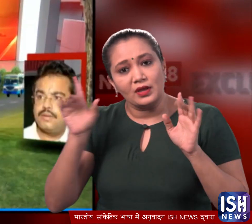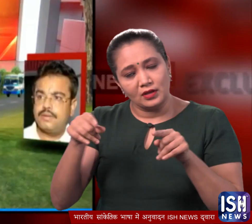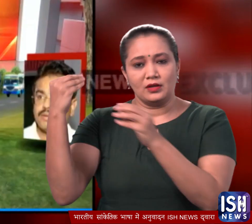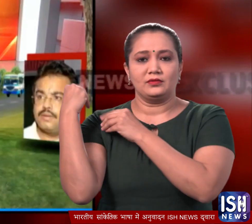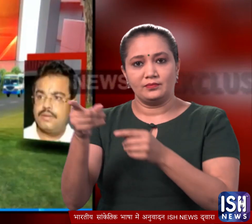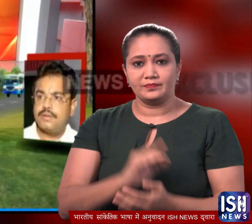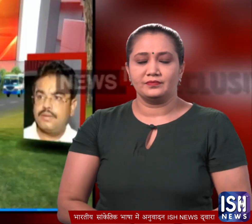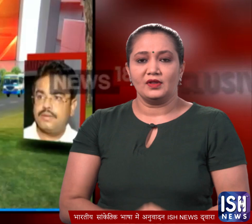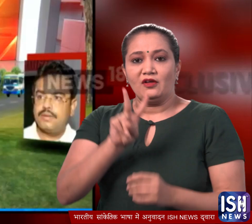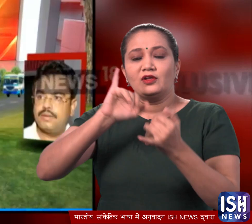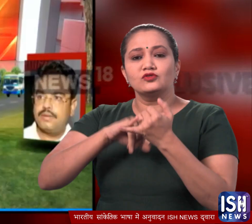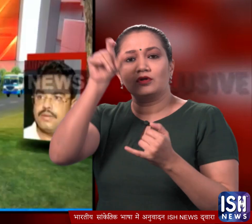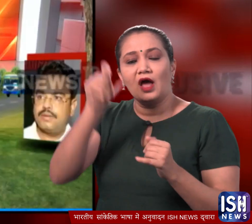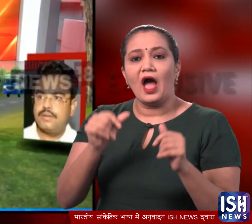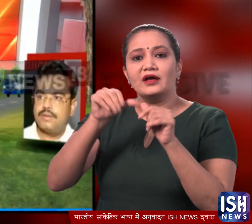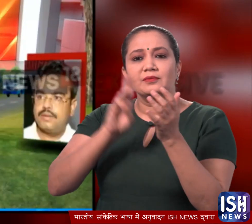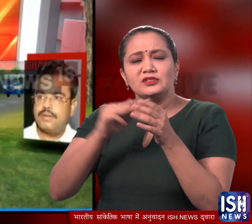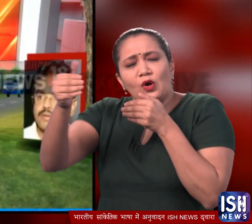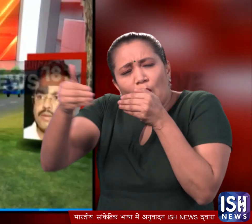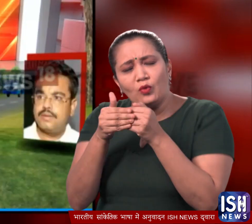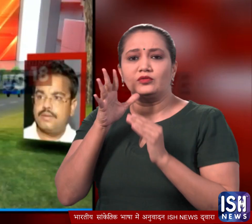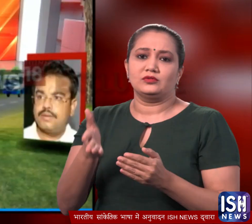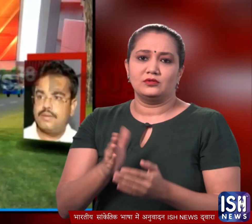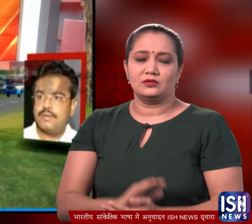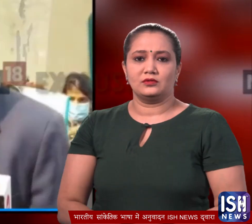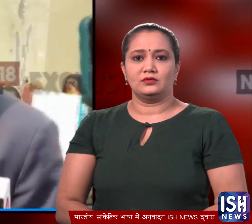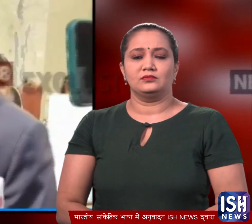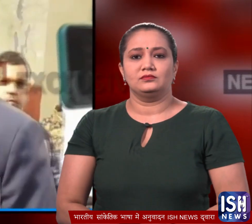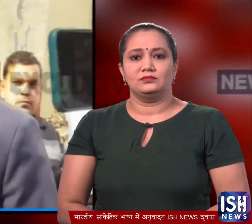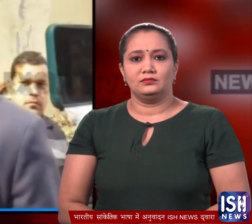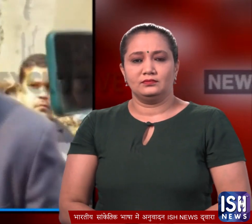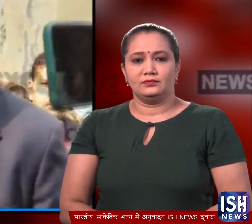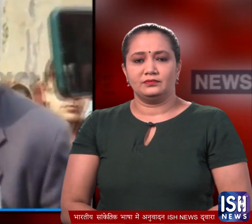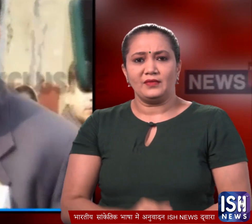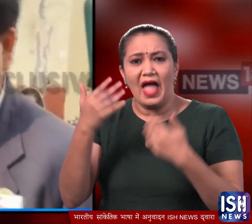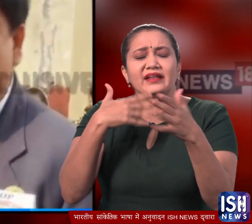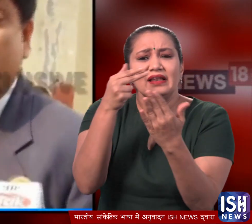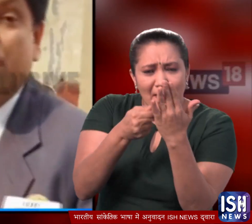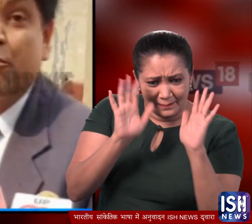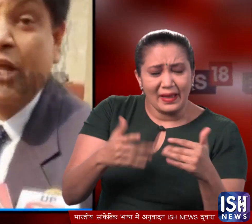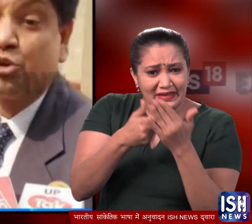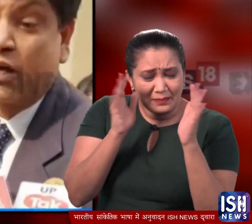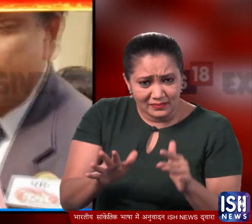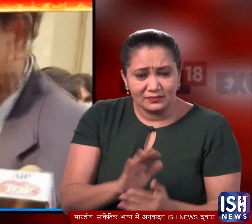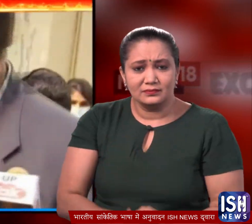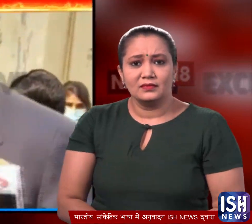शक है। वीरेंद्र शुक्ला को अजय मिश्रा का बेहद करीबी माना जाता है। अच्छा,